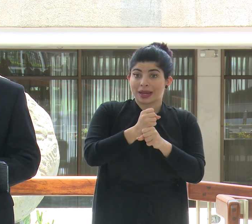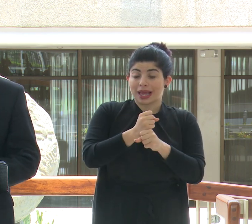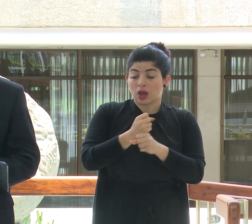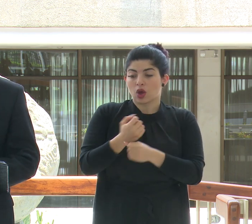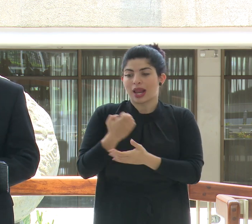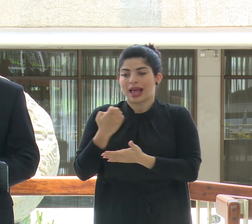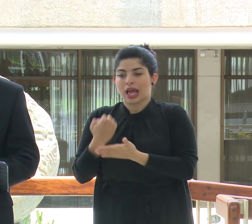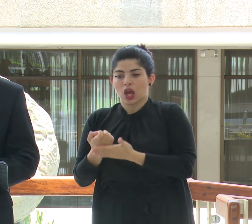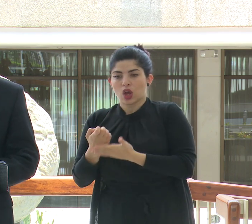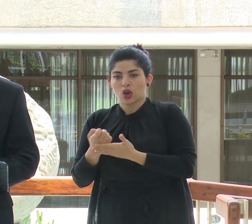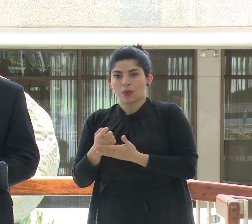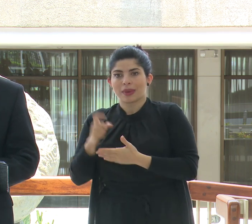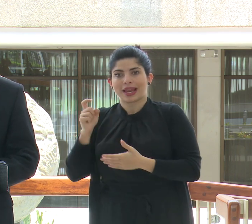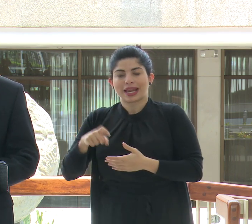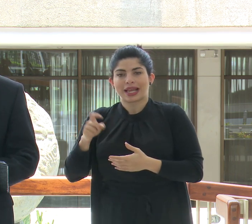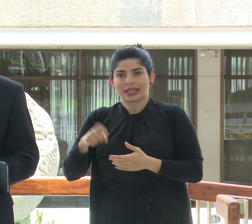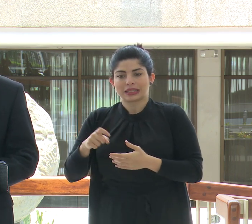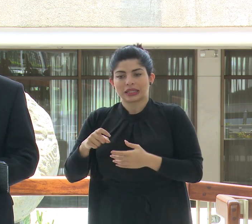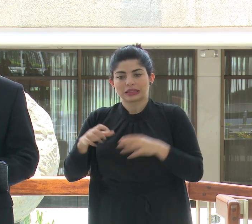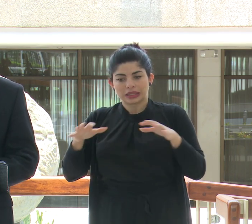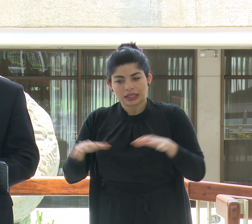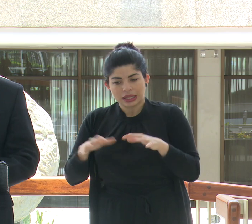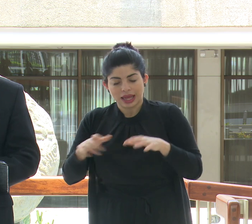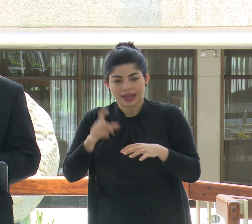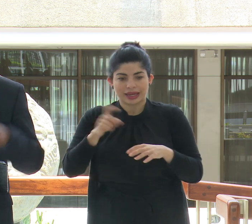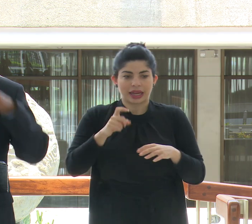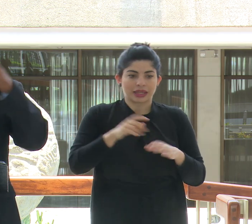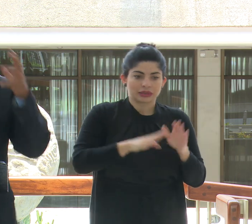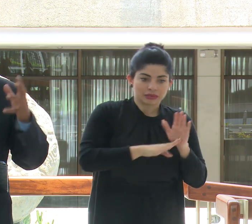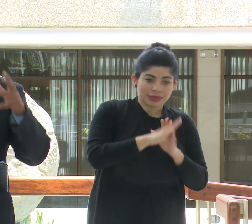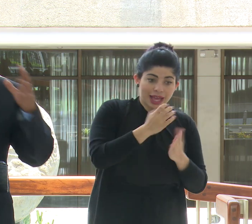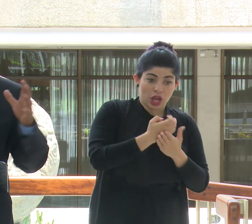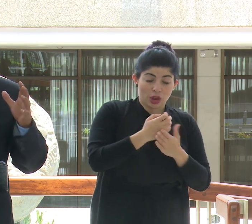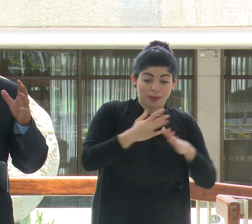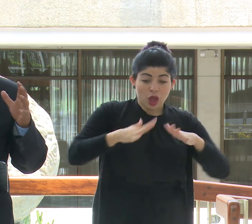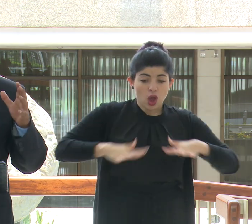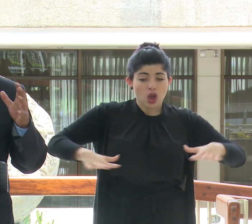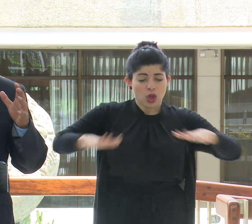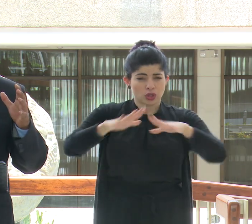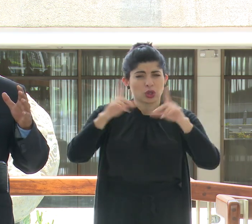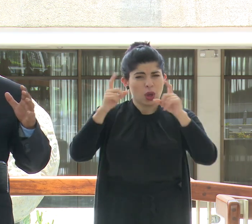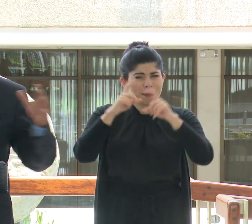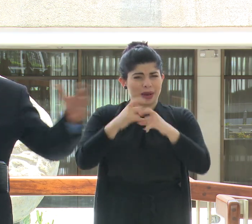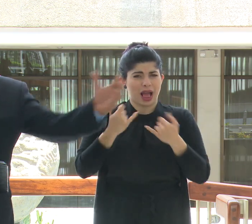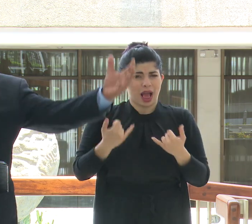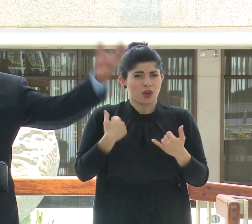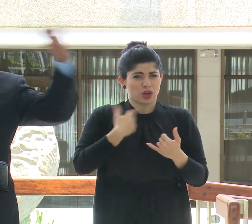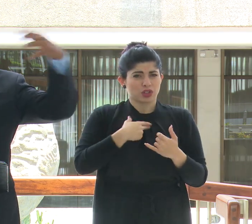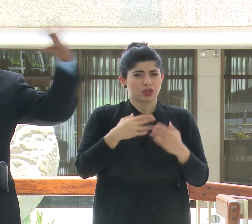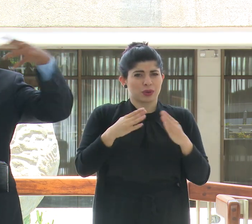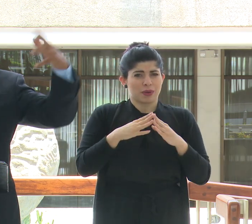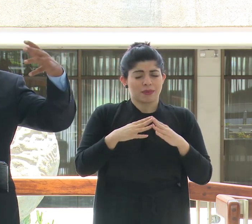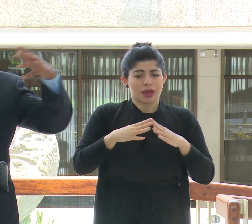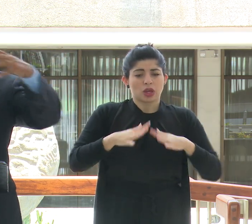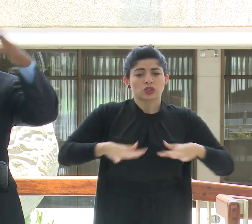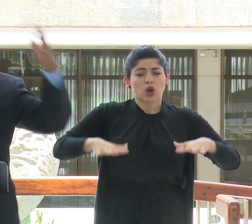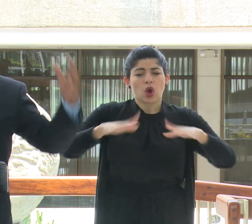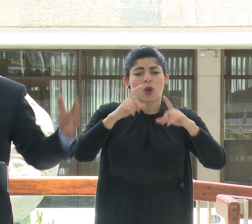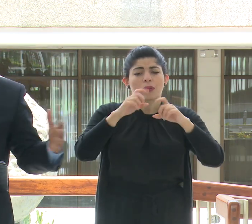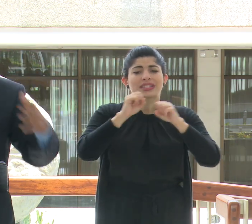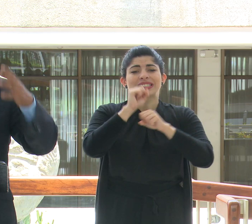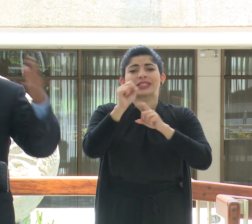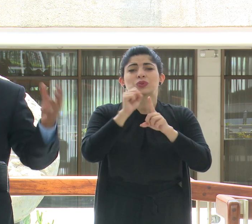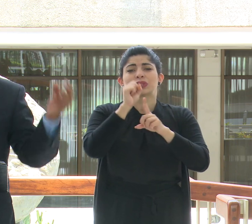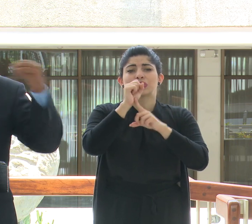economía tiene que dinamizarse, tiene que crecer. En este contexto complejo que vivimos, este complejo externo, hay una